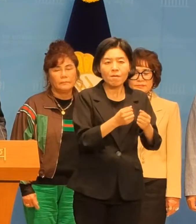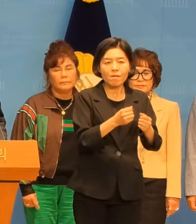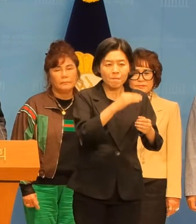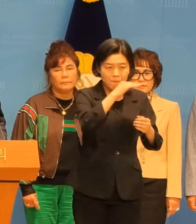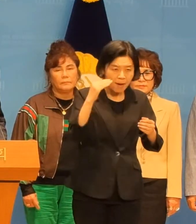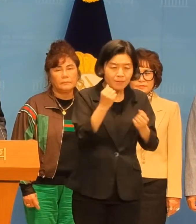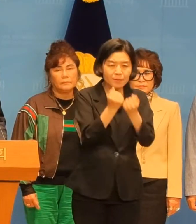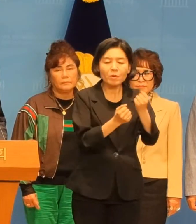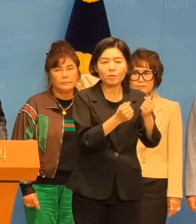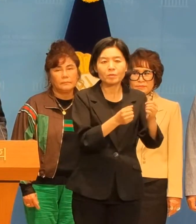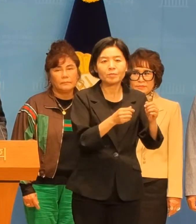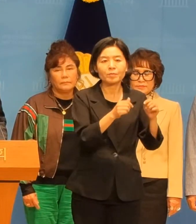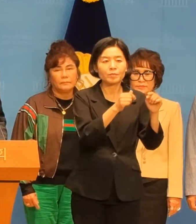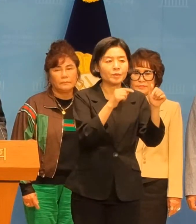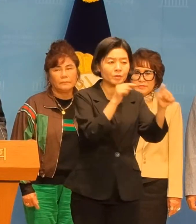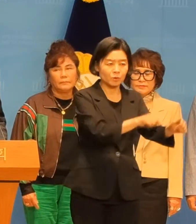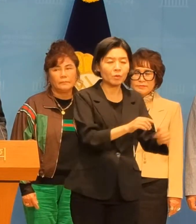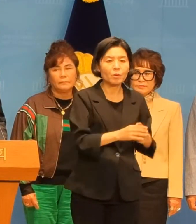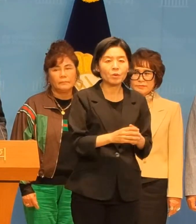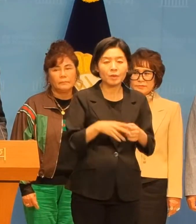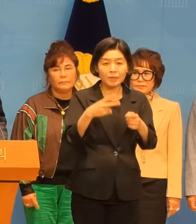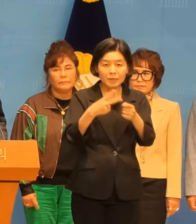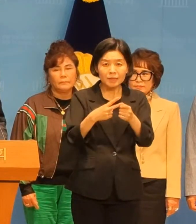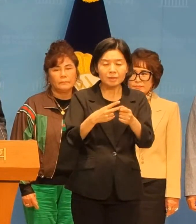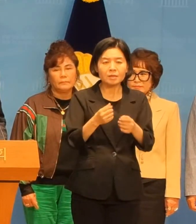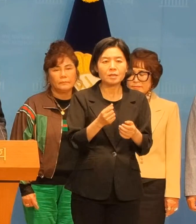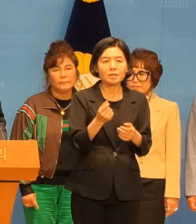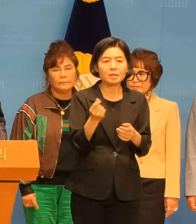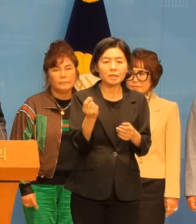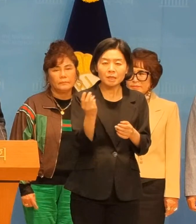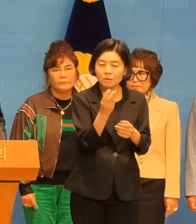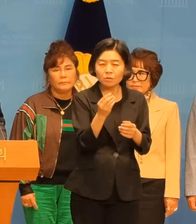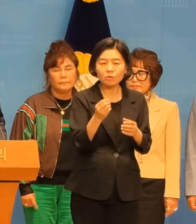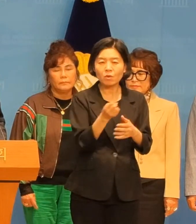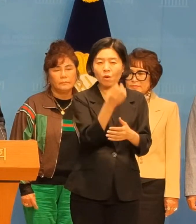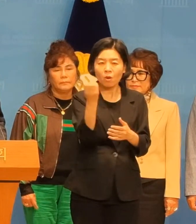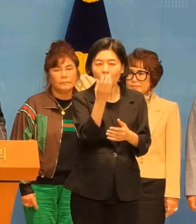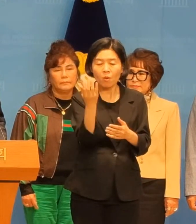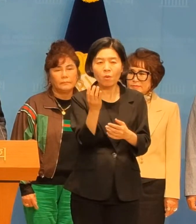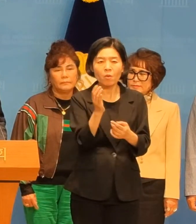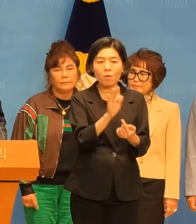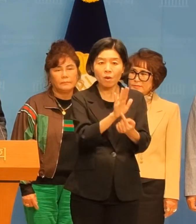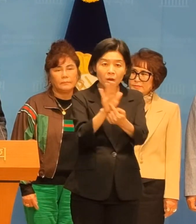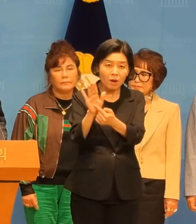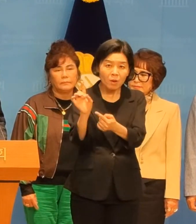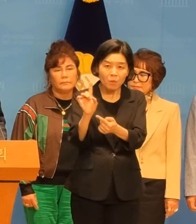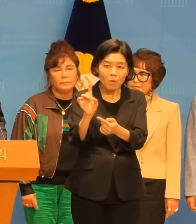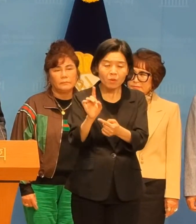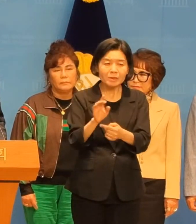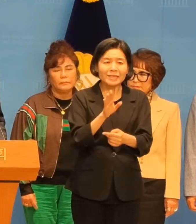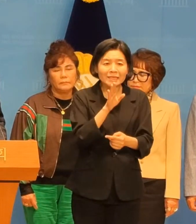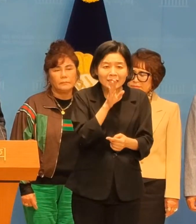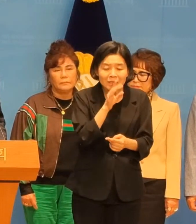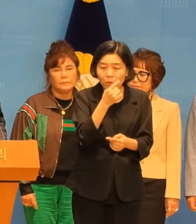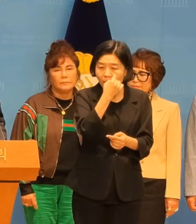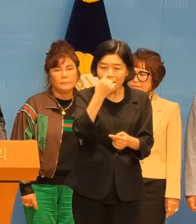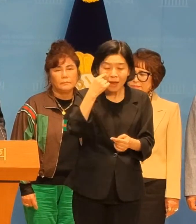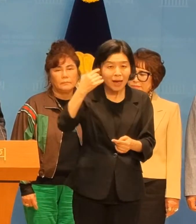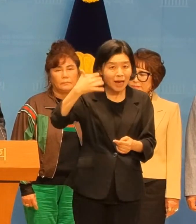2. 일부 언론기관들은 사실이 확인되지